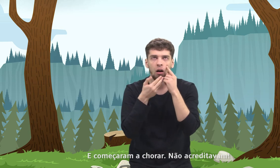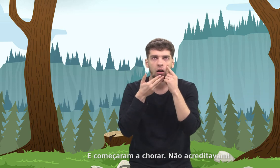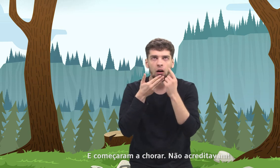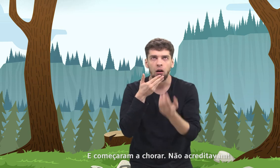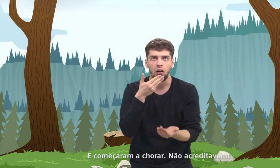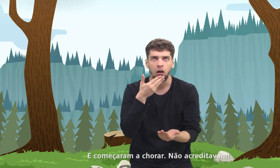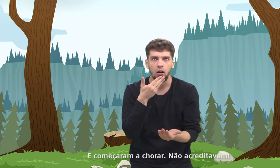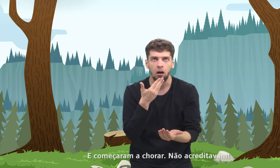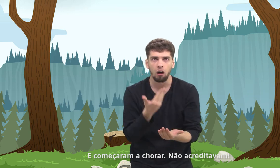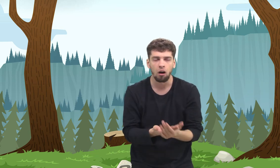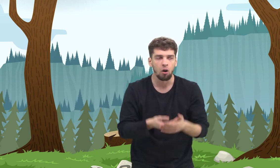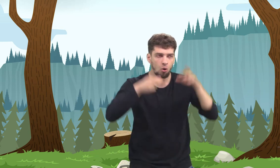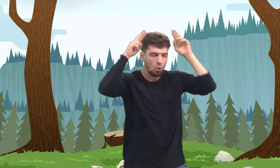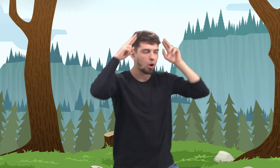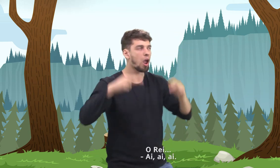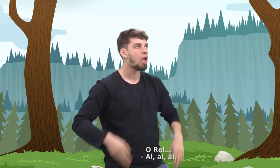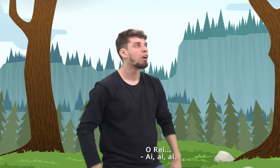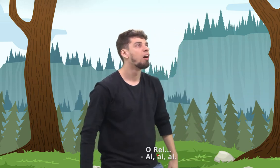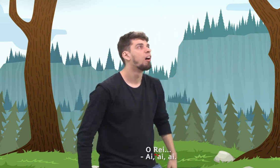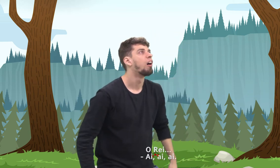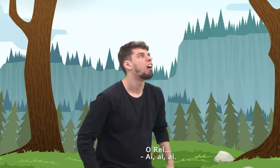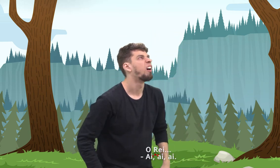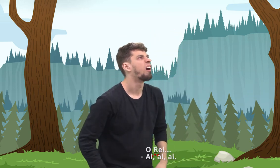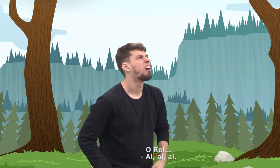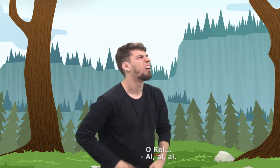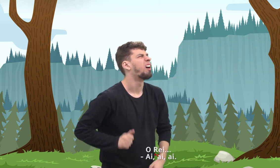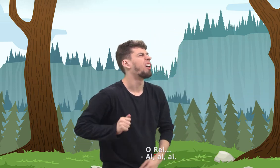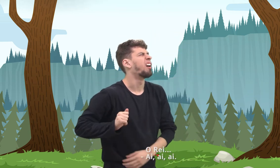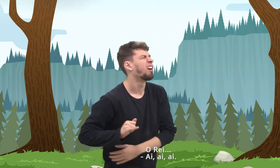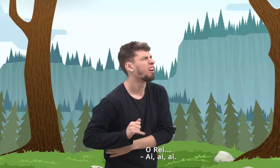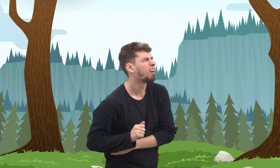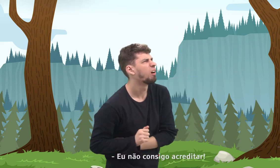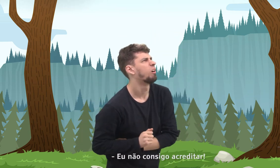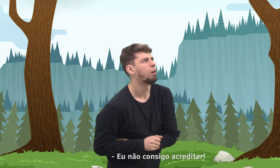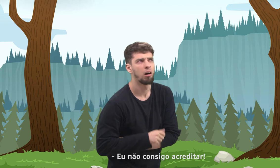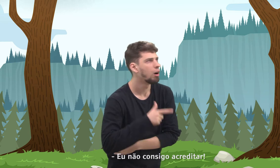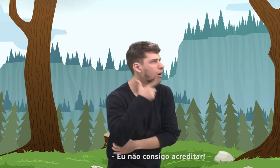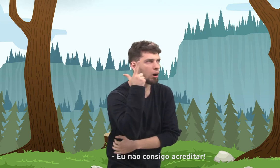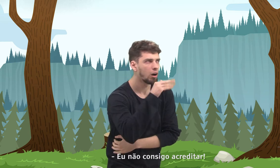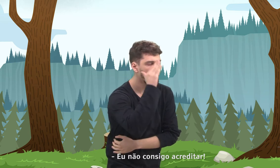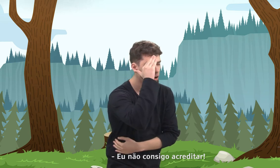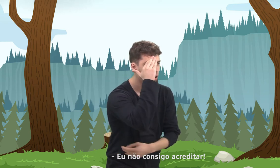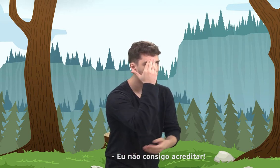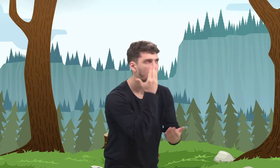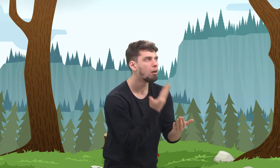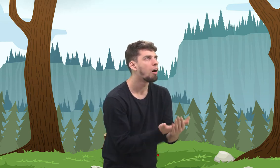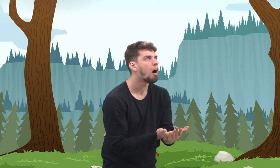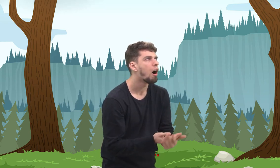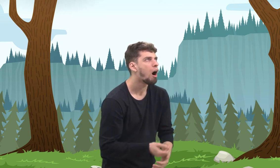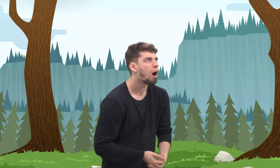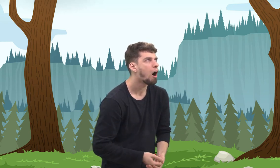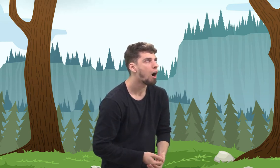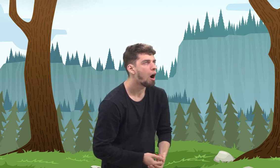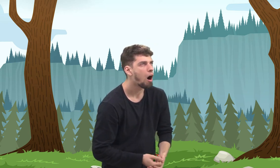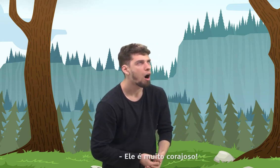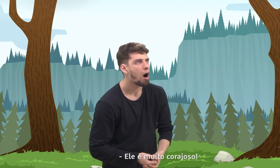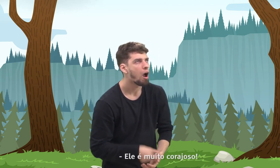acreditava o rei ai ai eu não consigo acreditar ele é muito